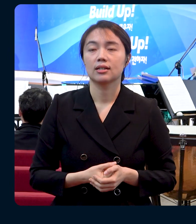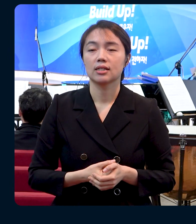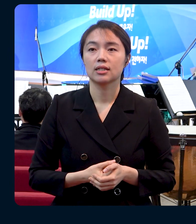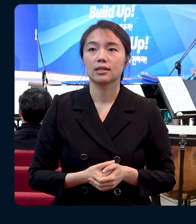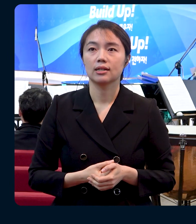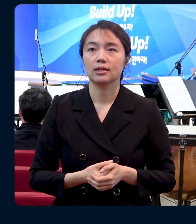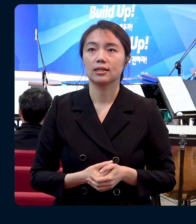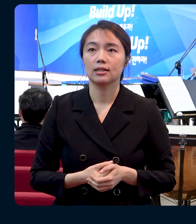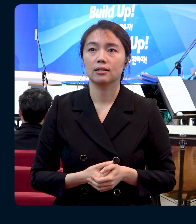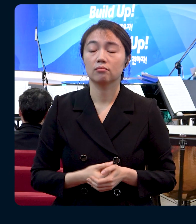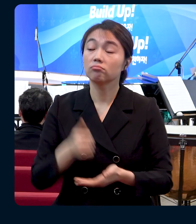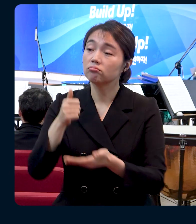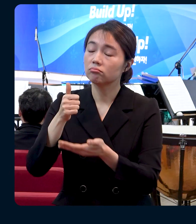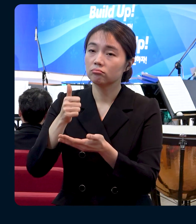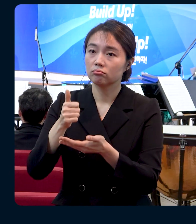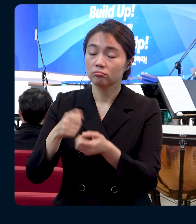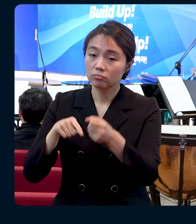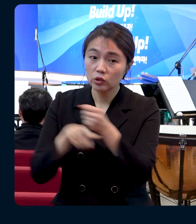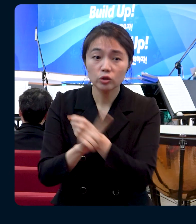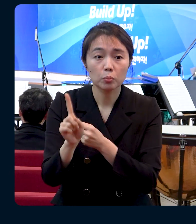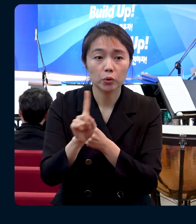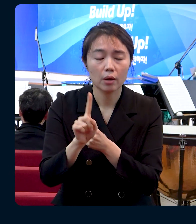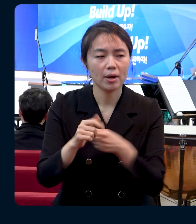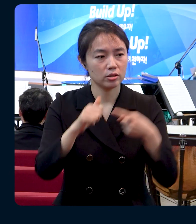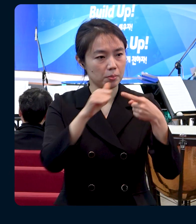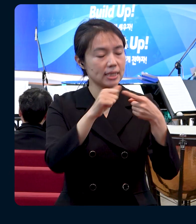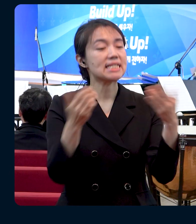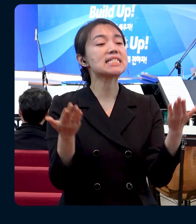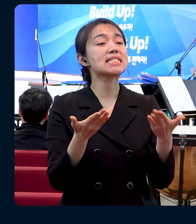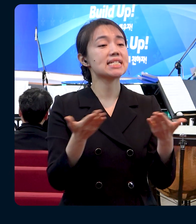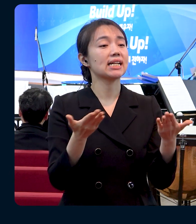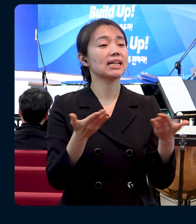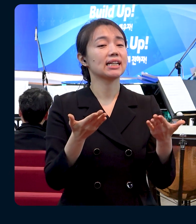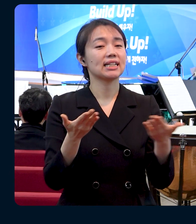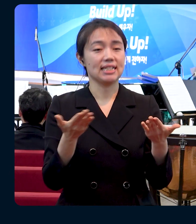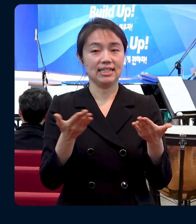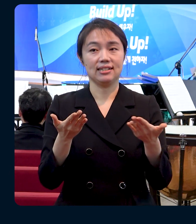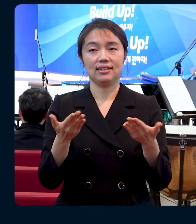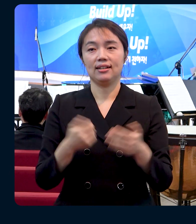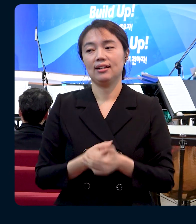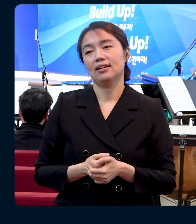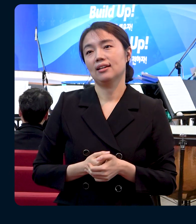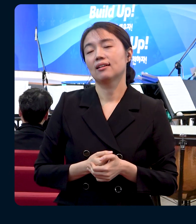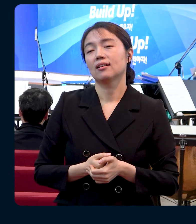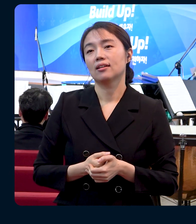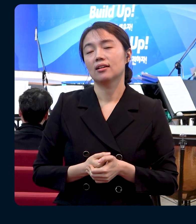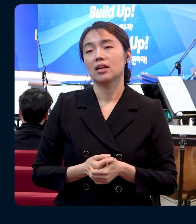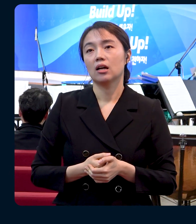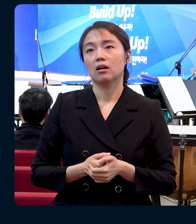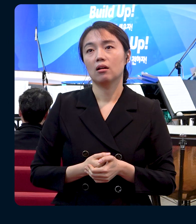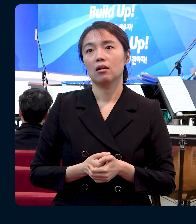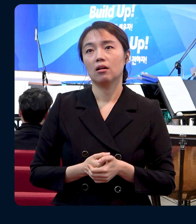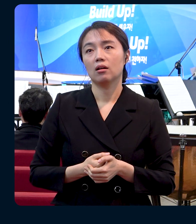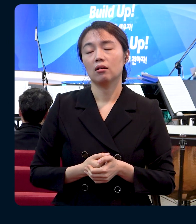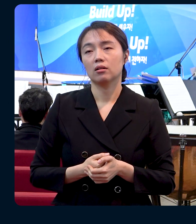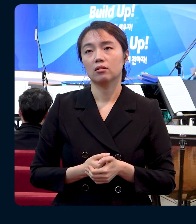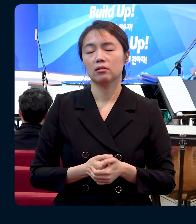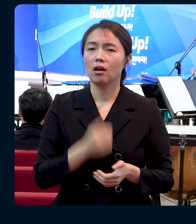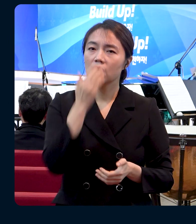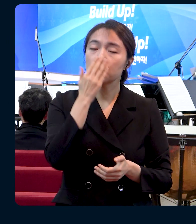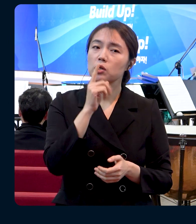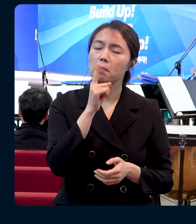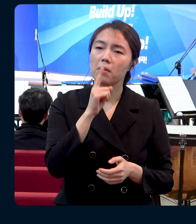자, 그런데 그 뜻은 뭐 일하다 이런 뜻이거든요. 그런데 이 일한다는 의미의 그 히브리어는 또